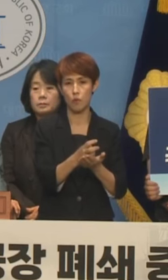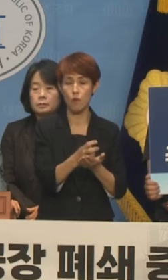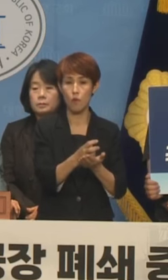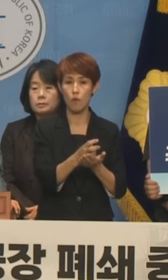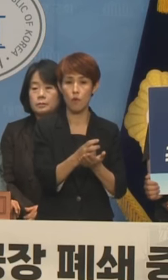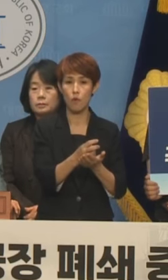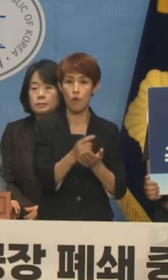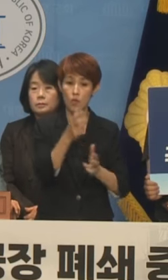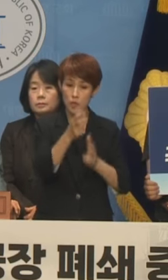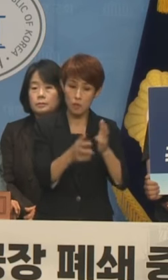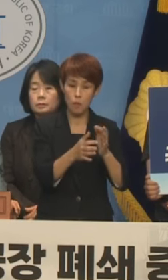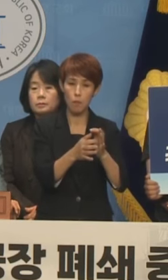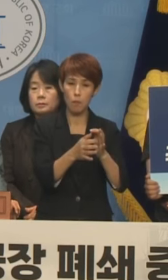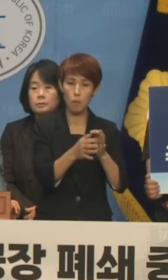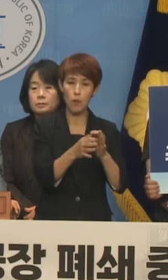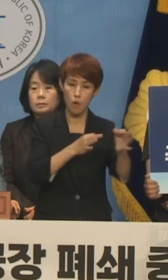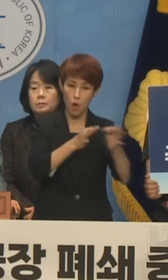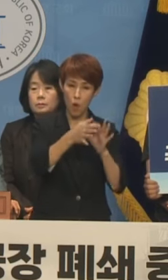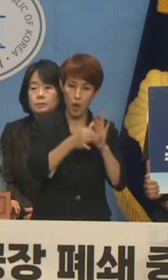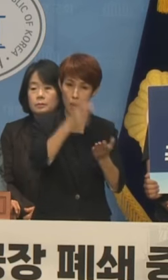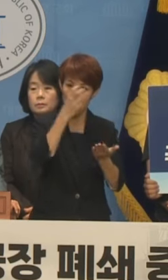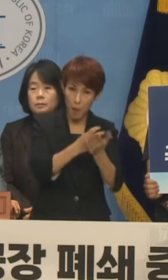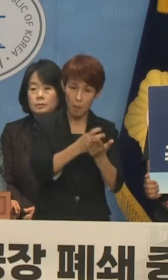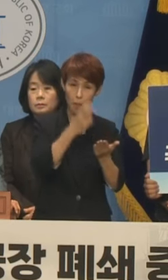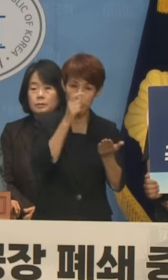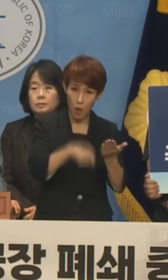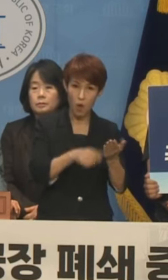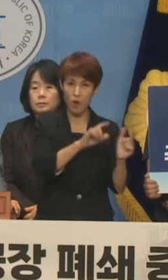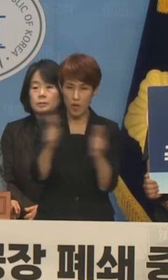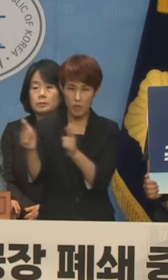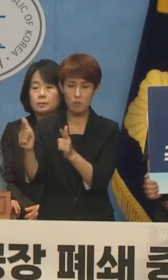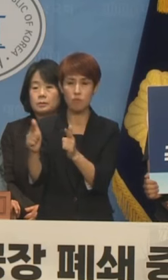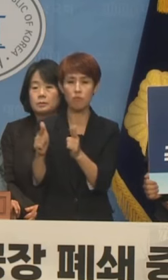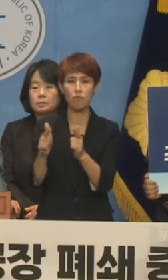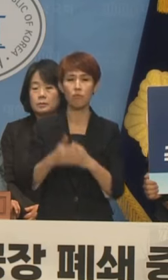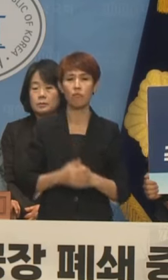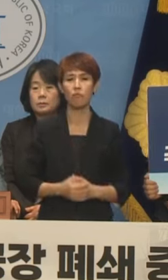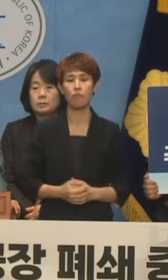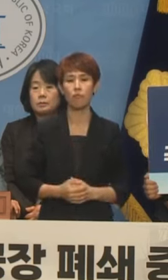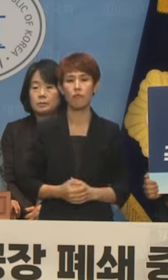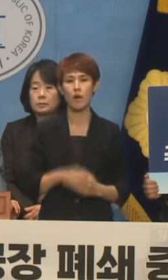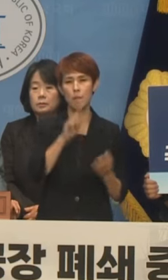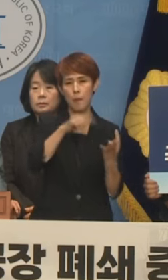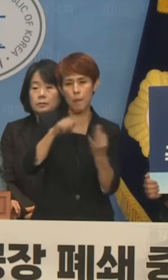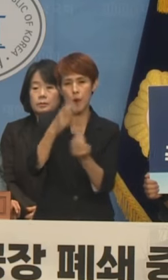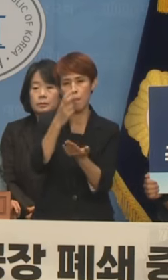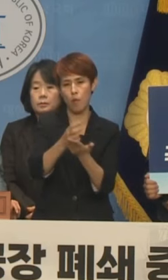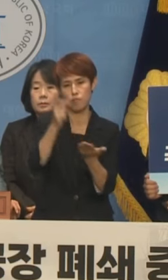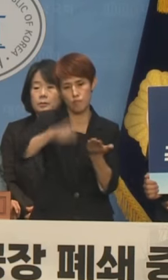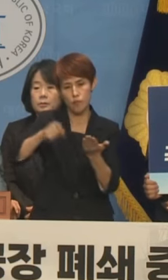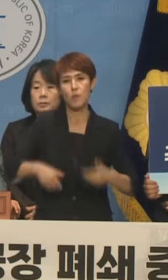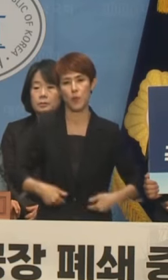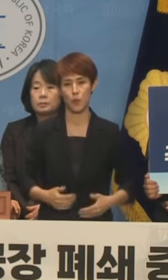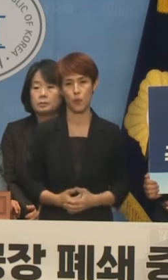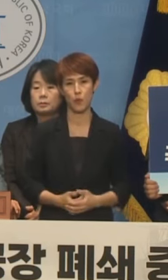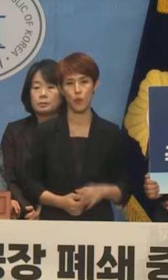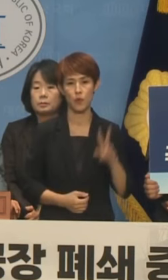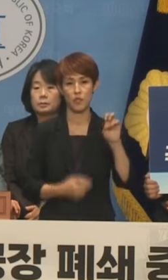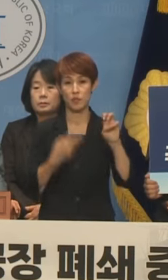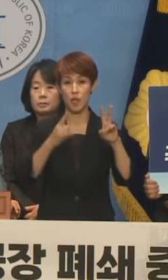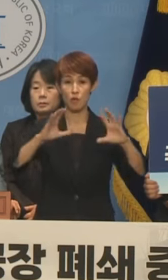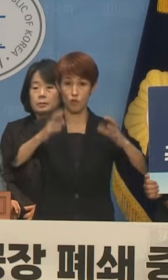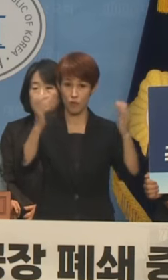통한 외국인 투자기업 먹튀 방지 패키지 법안 마련이 시급합니다. 다가올 22대 국회가